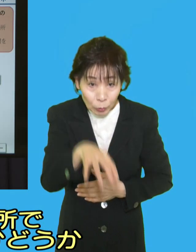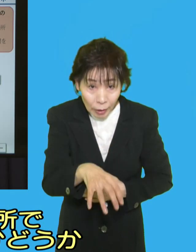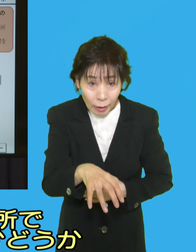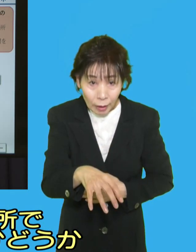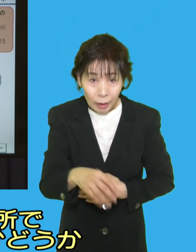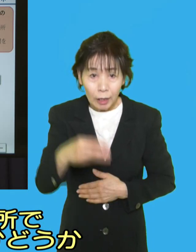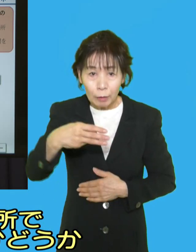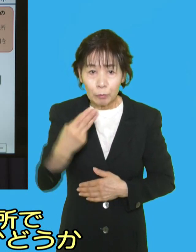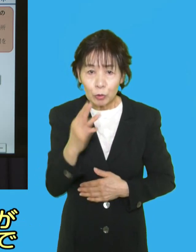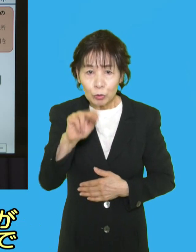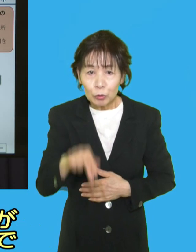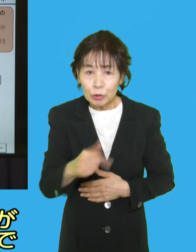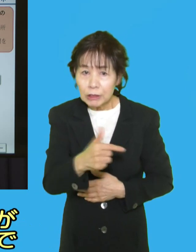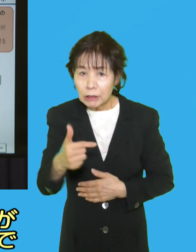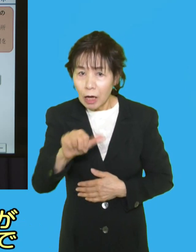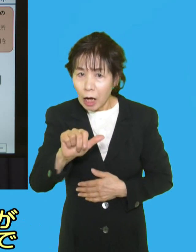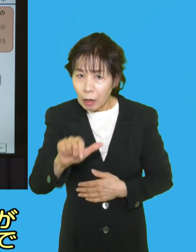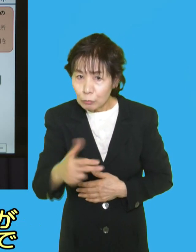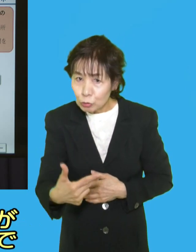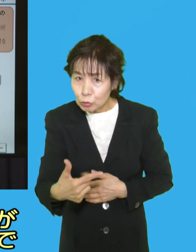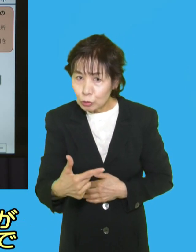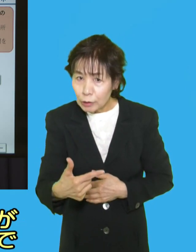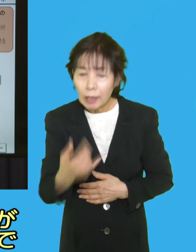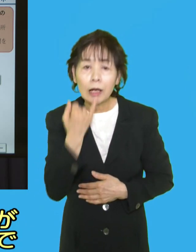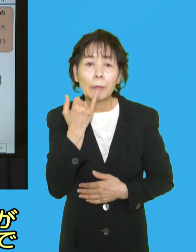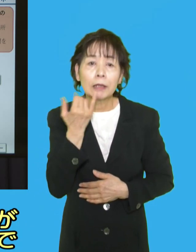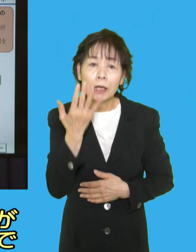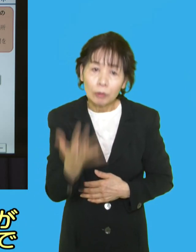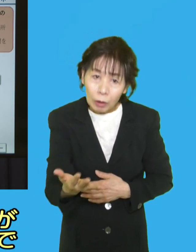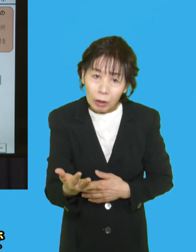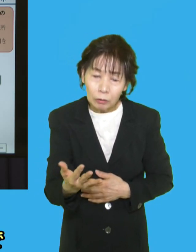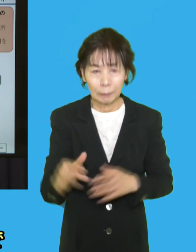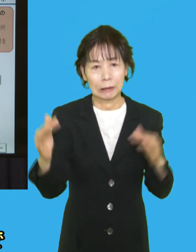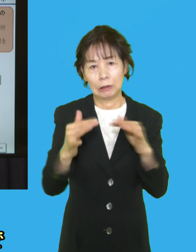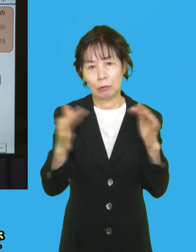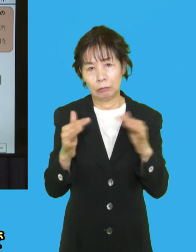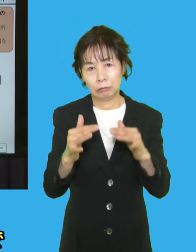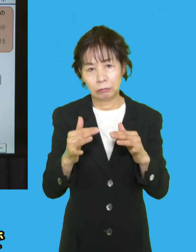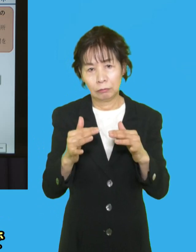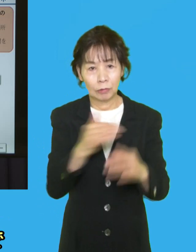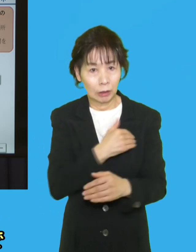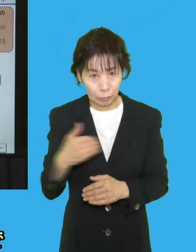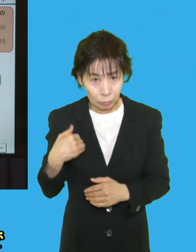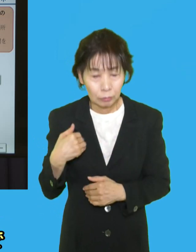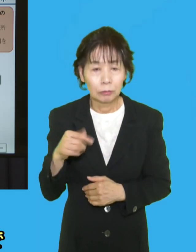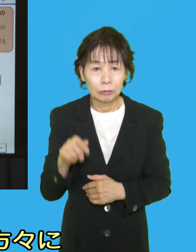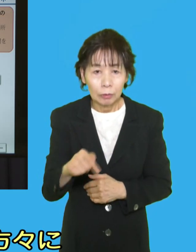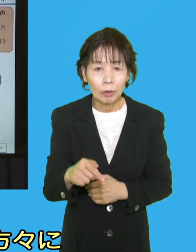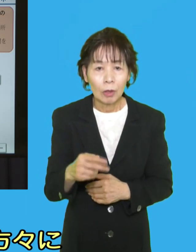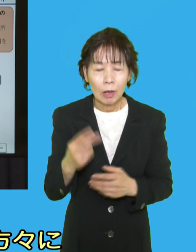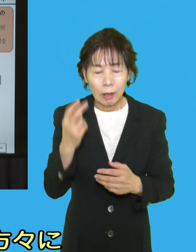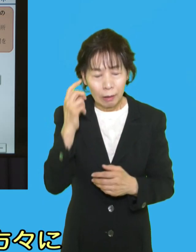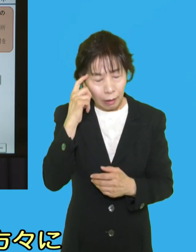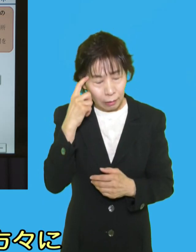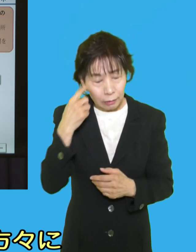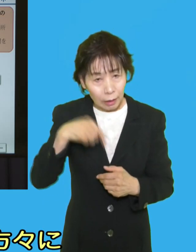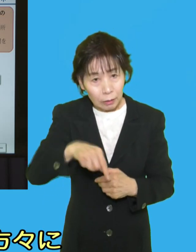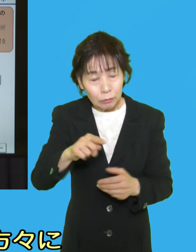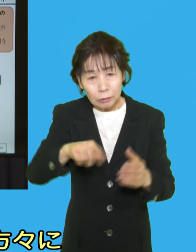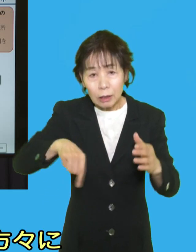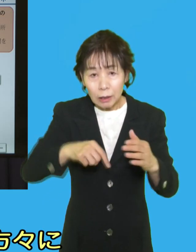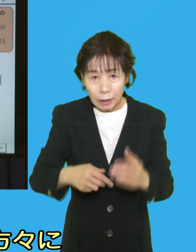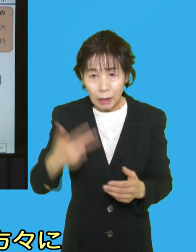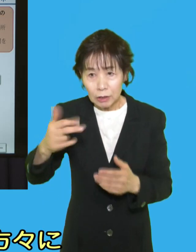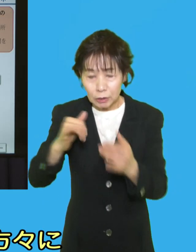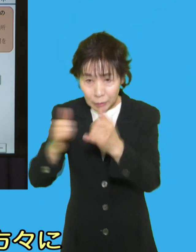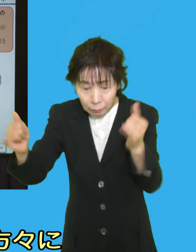ミュージアムがいいのかどうかというのもこれも、まあ、議論の余地があるところですので、まあ、検討していく中でですね、まあ、市民の方